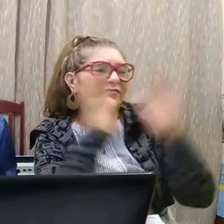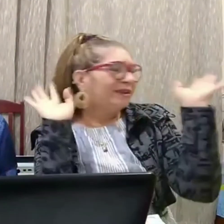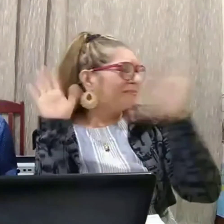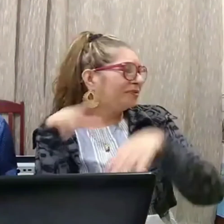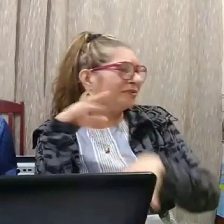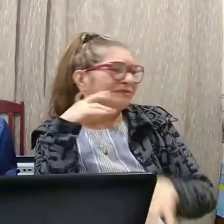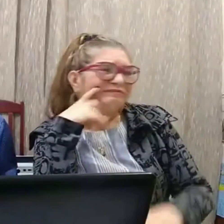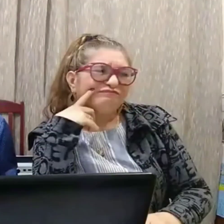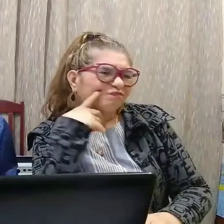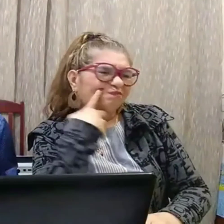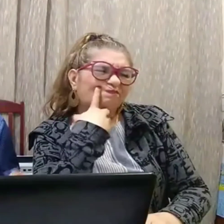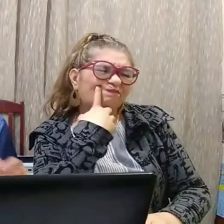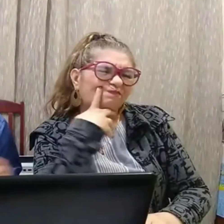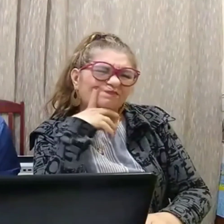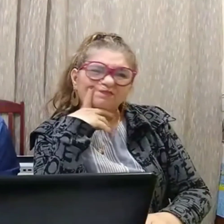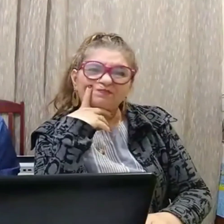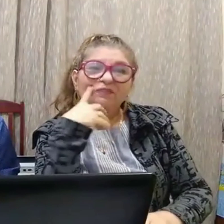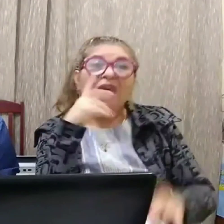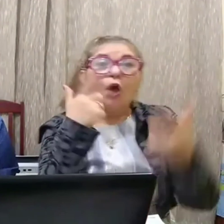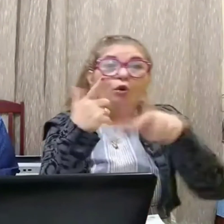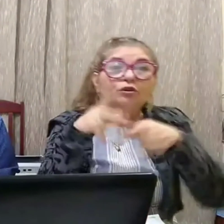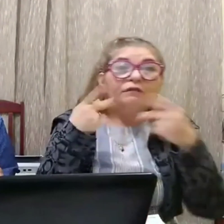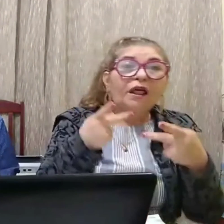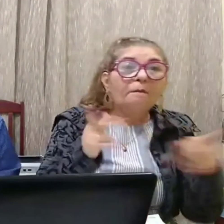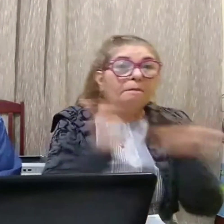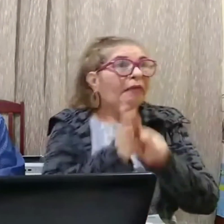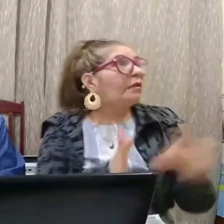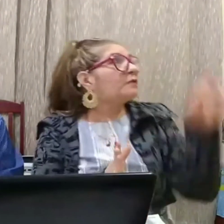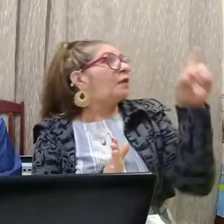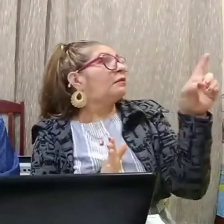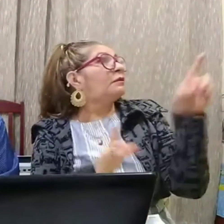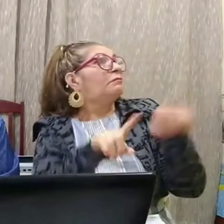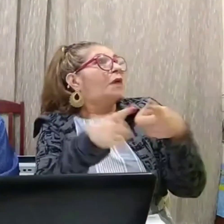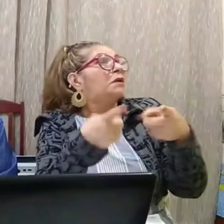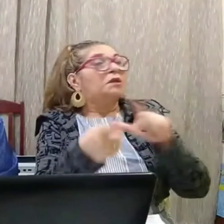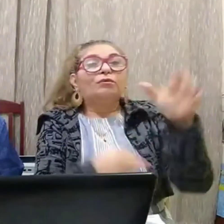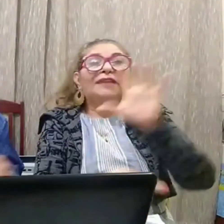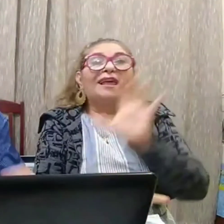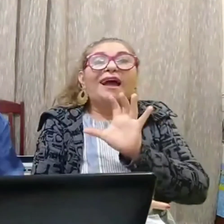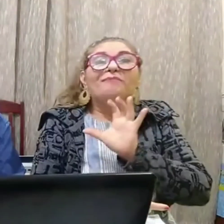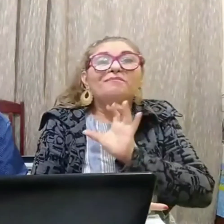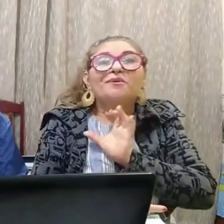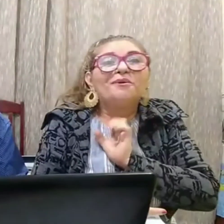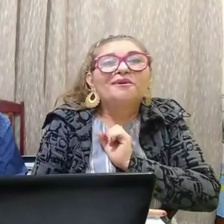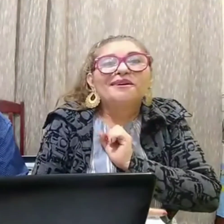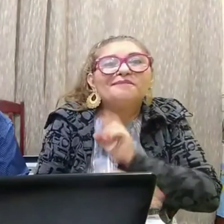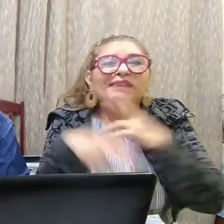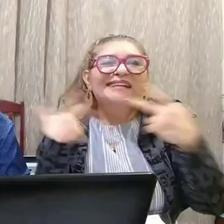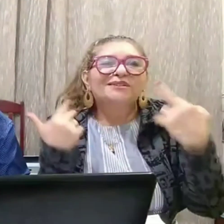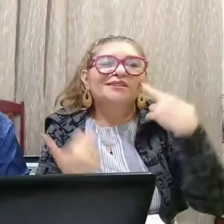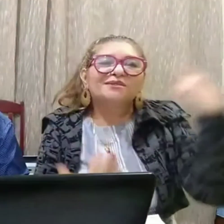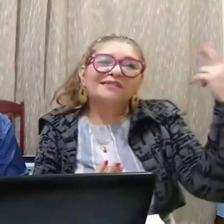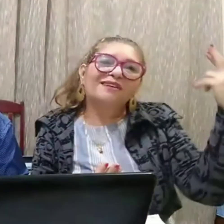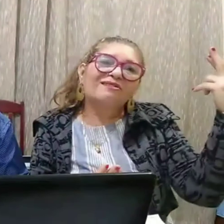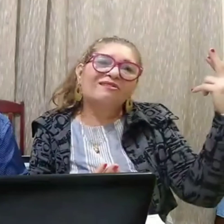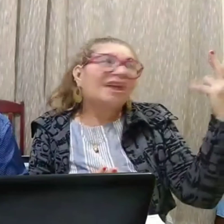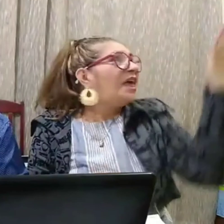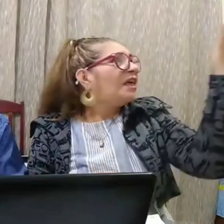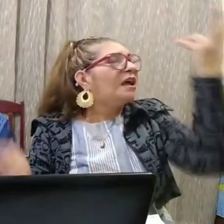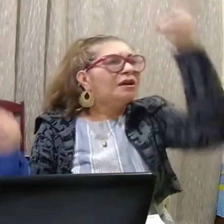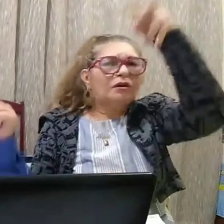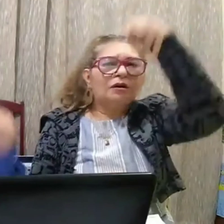Deus. Abandonaram o primeiro amor. E saiba, Deus é contra você nesse sentido. Se você abandonou o